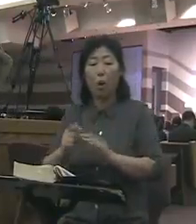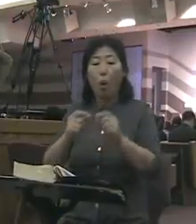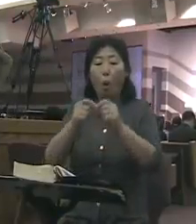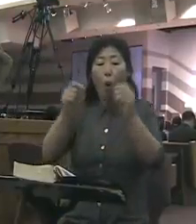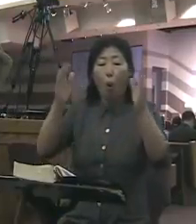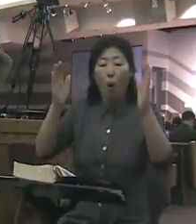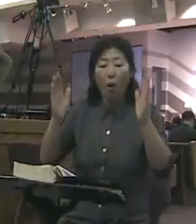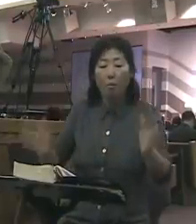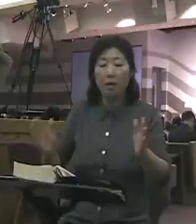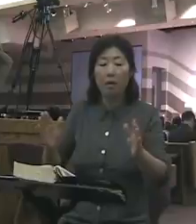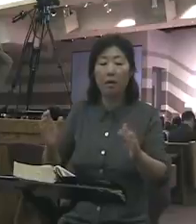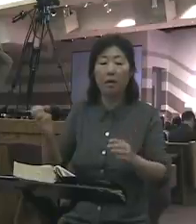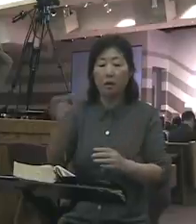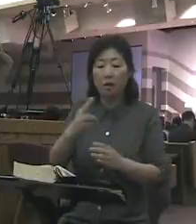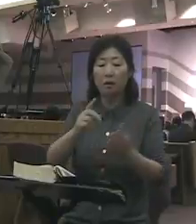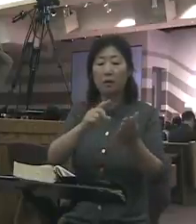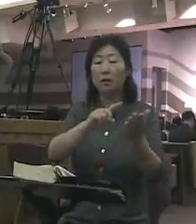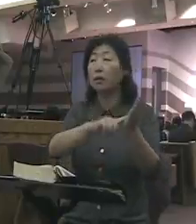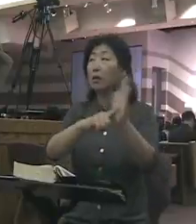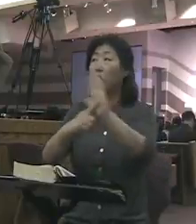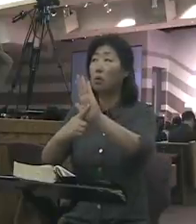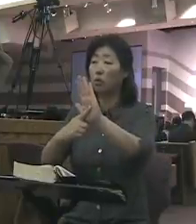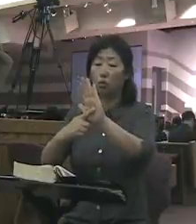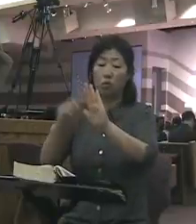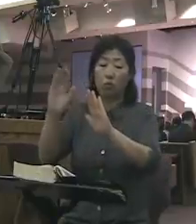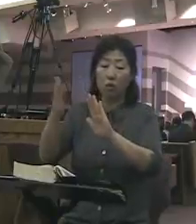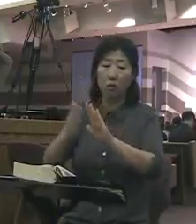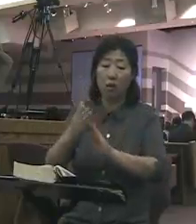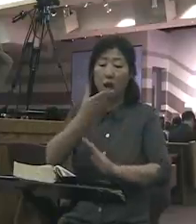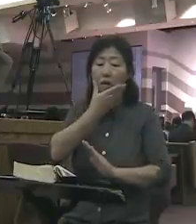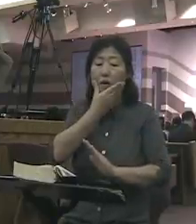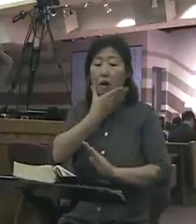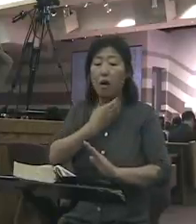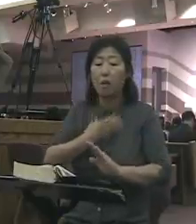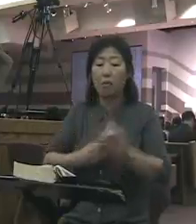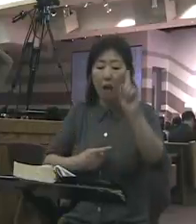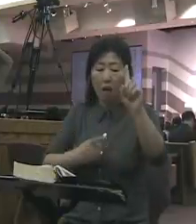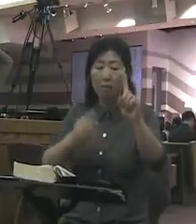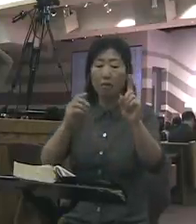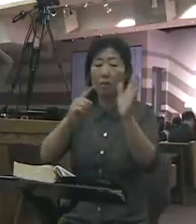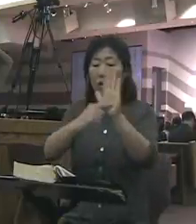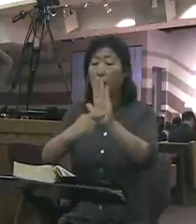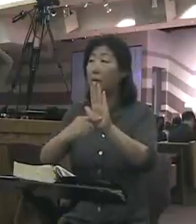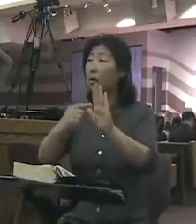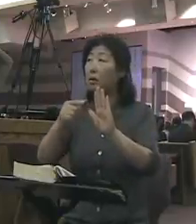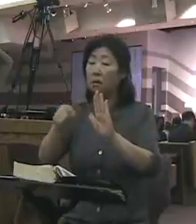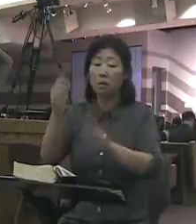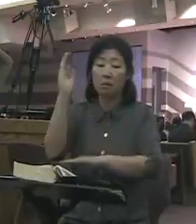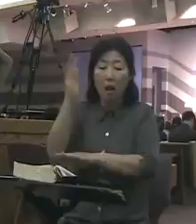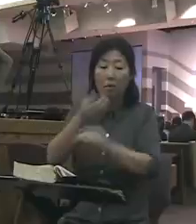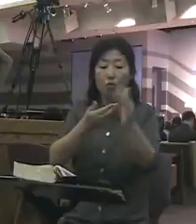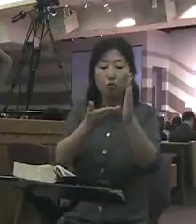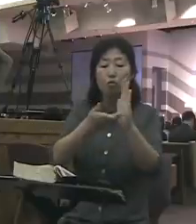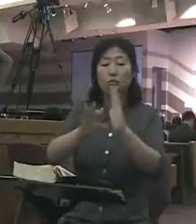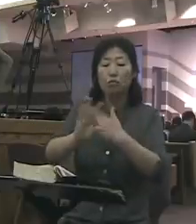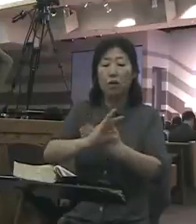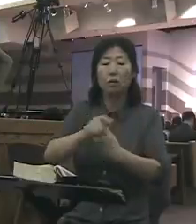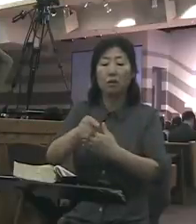오랜만에 다시 나타나셨습니다. 아브라함에게 한번 나타나셔서 말씀을 주시면은 그 말씀을 갖고 어떻게 그가 이제